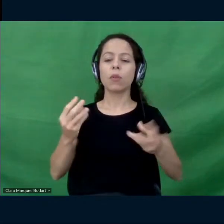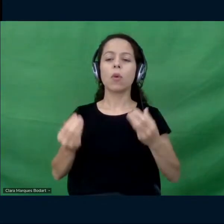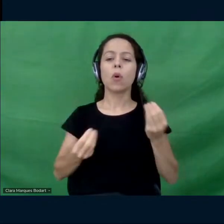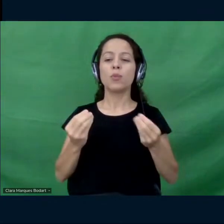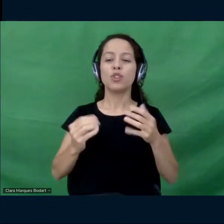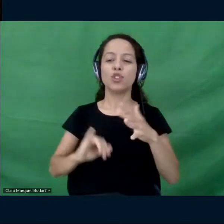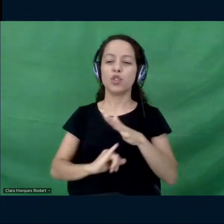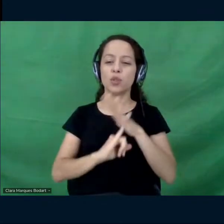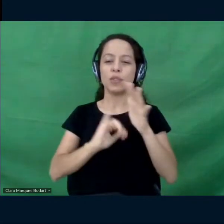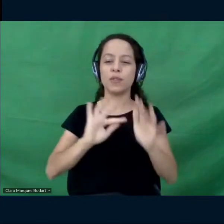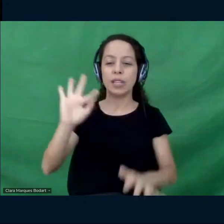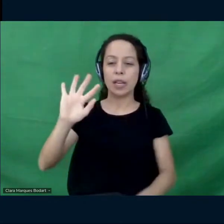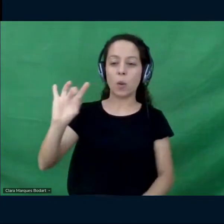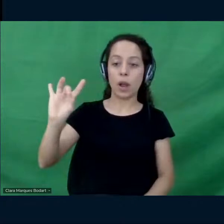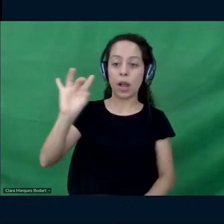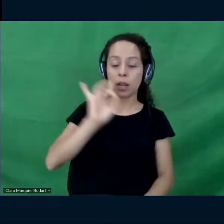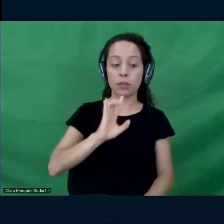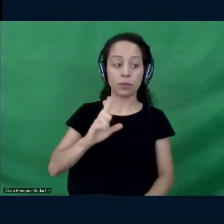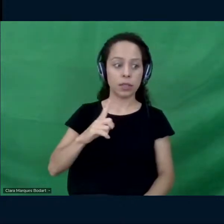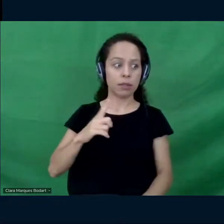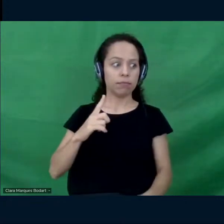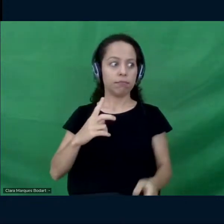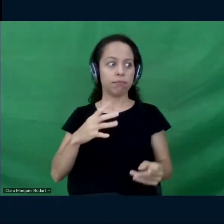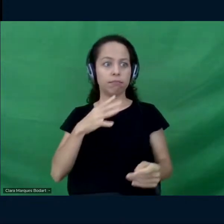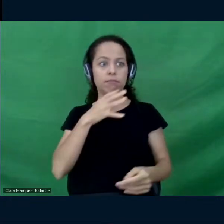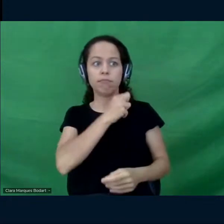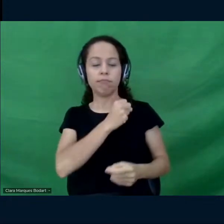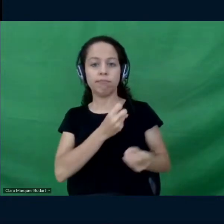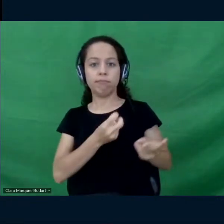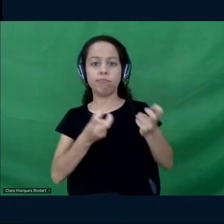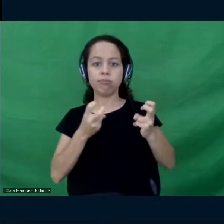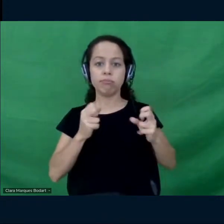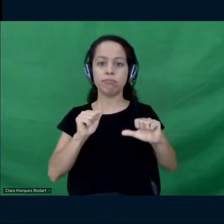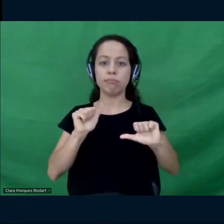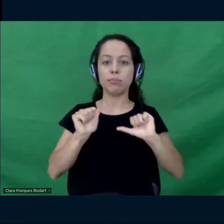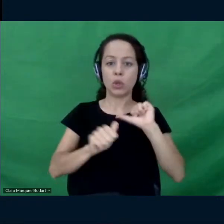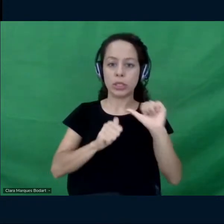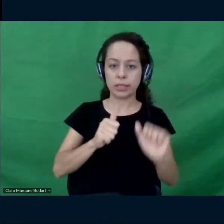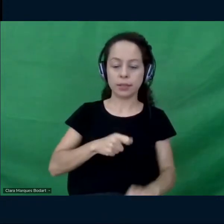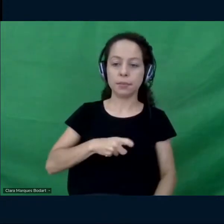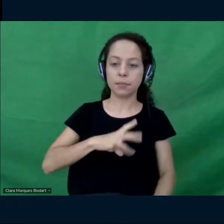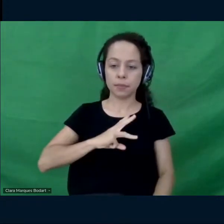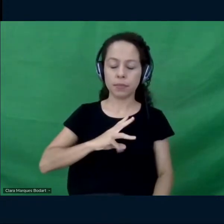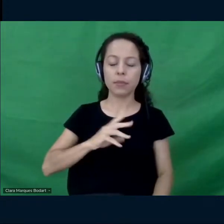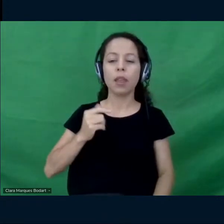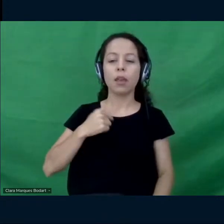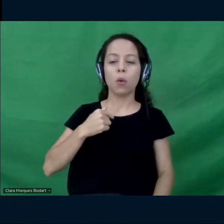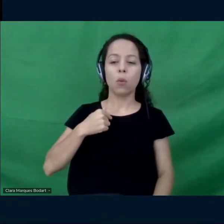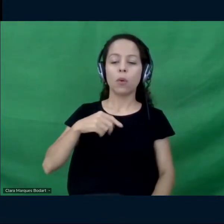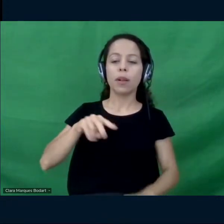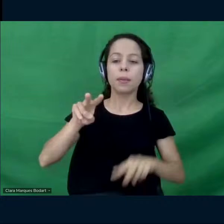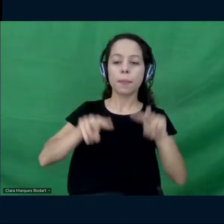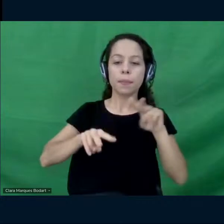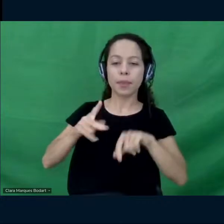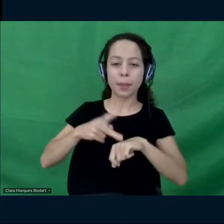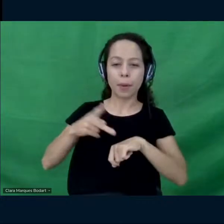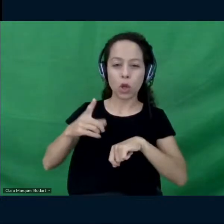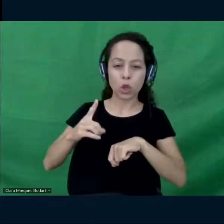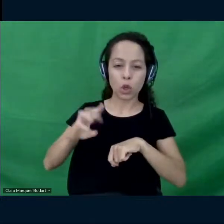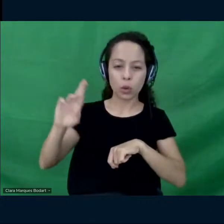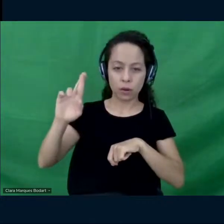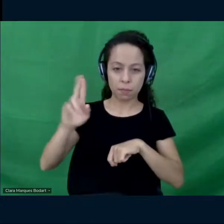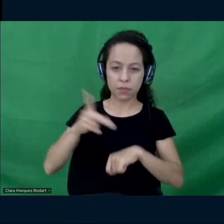instituto federal reagiu a essa reforma. Eu fiz a supervisão de um pós-doutorado do